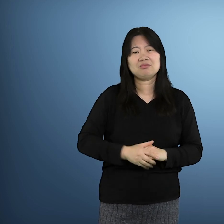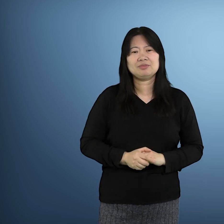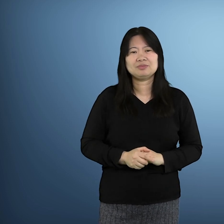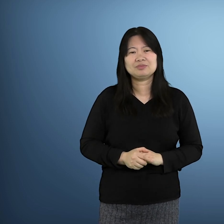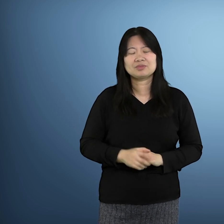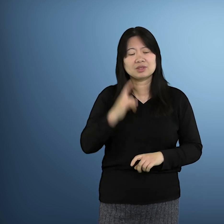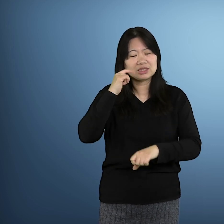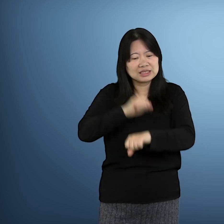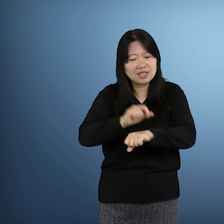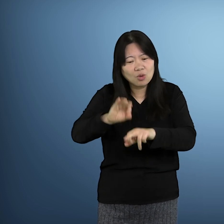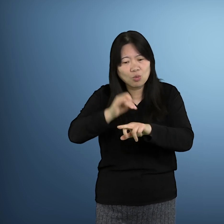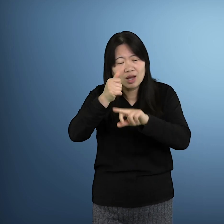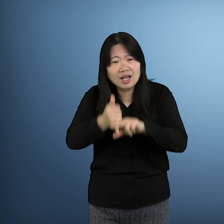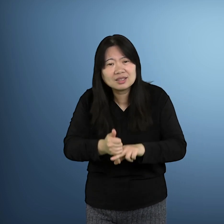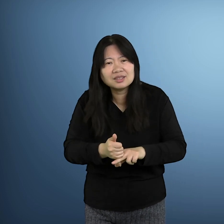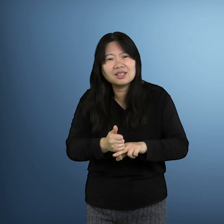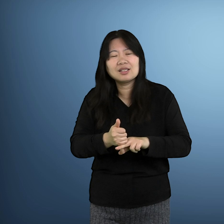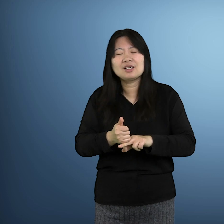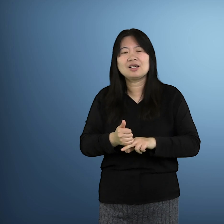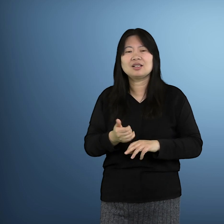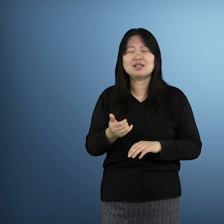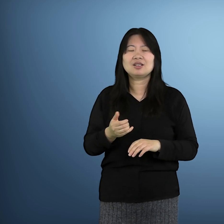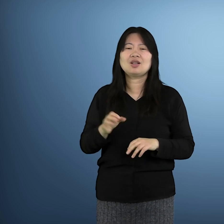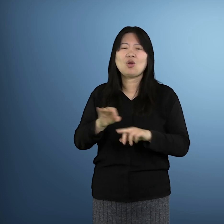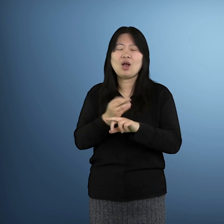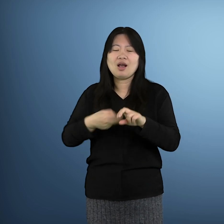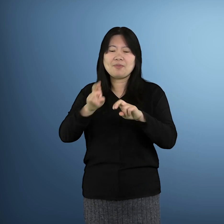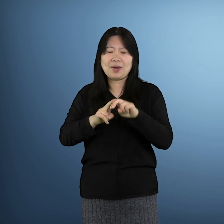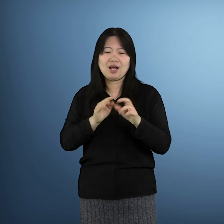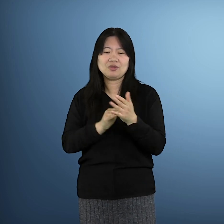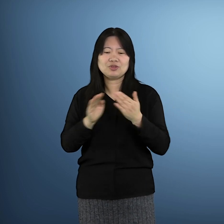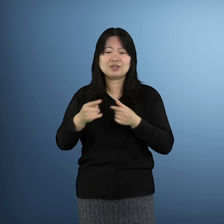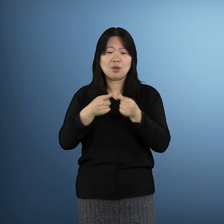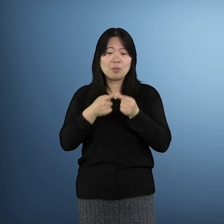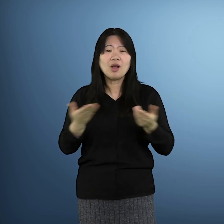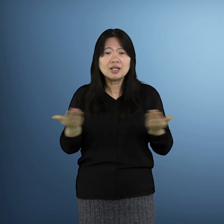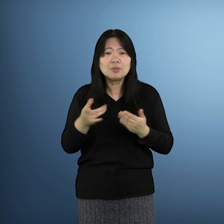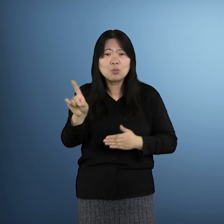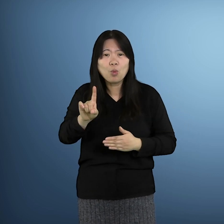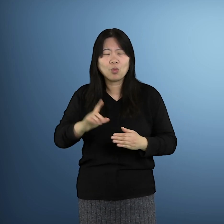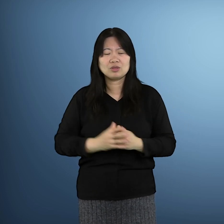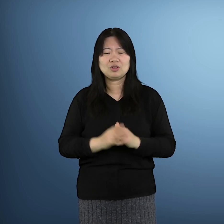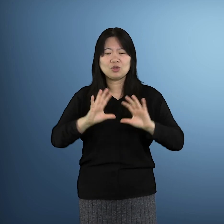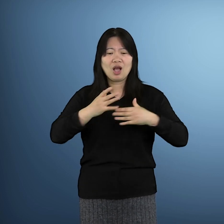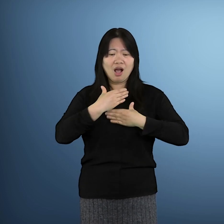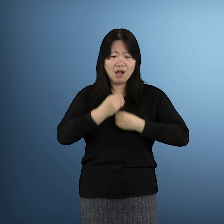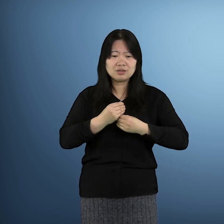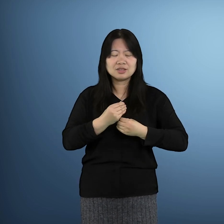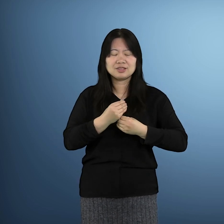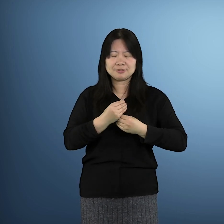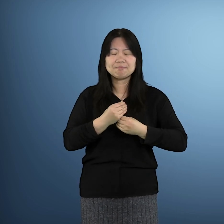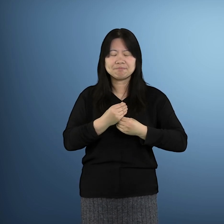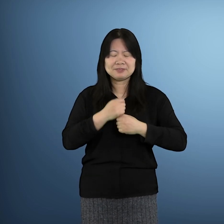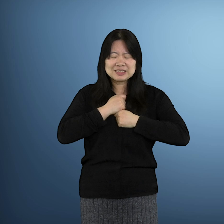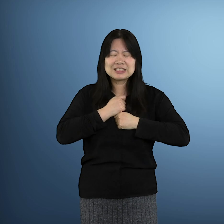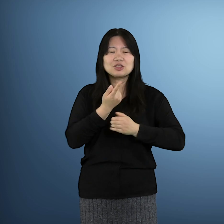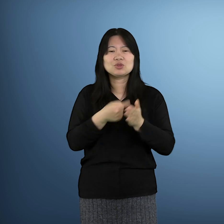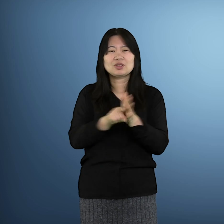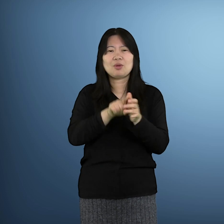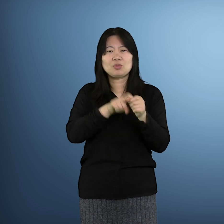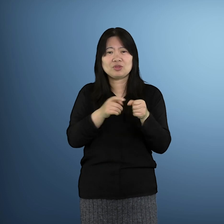그리고 솔로몬이 왕 위에 등극하고 나서 첫 번째 한 일이 국가의 안위를 담보하기 위해서